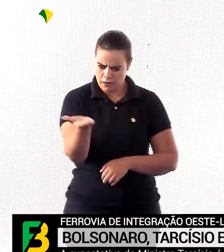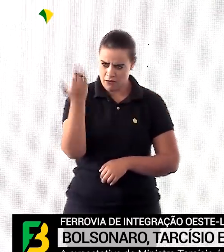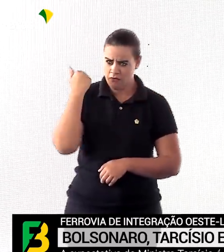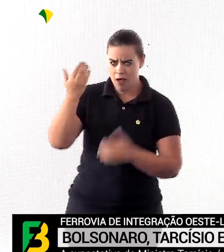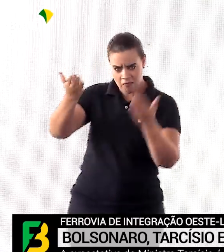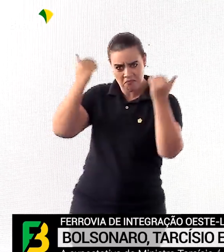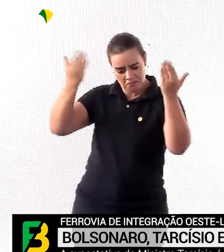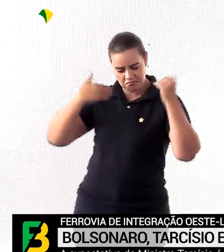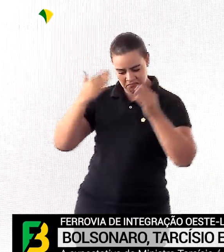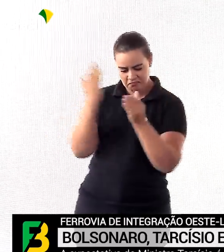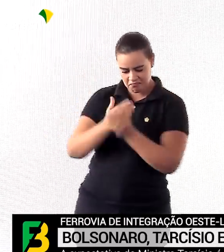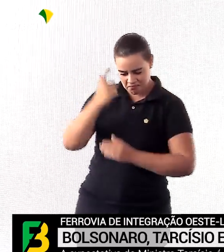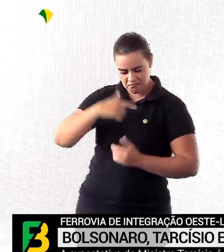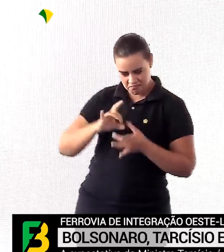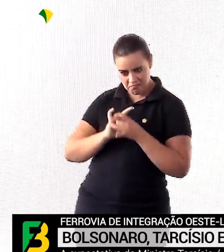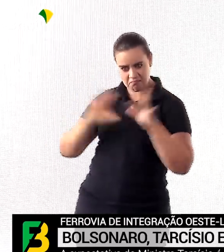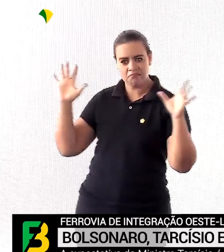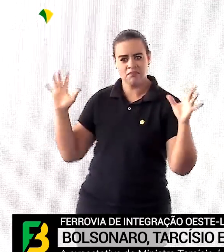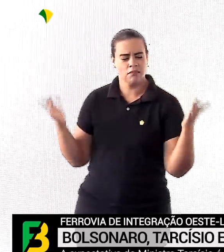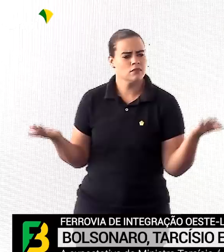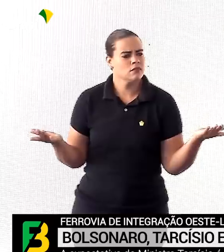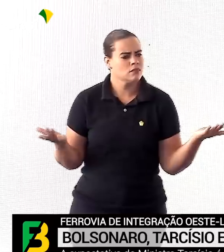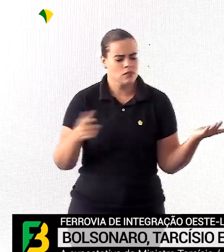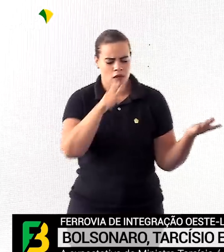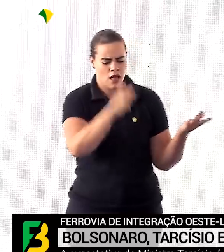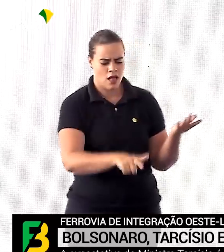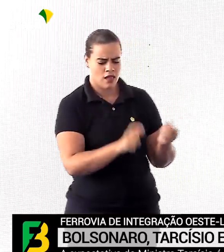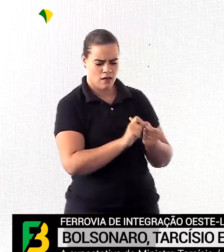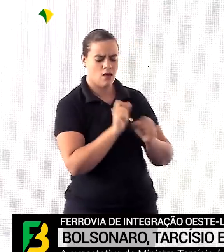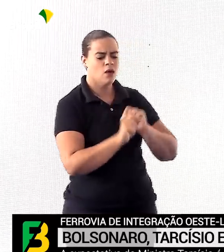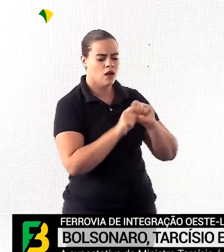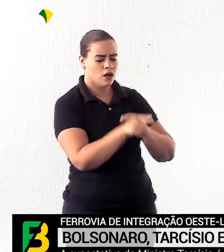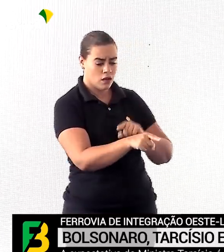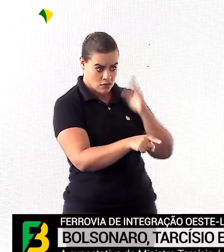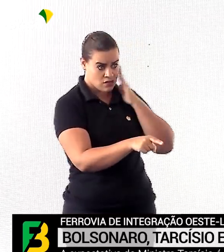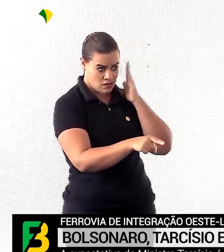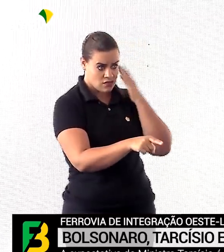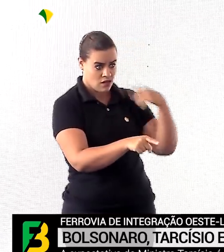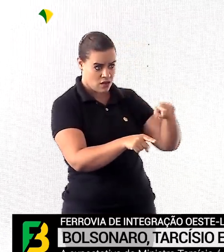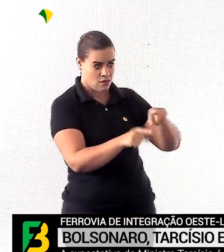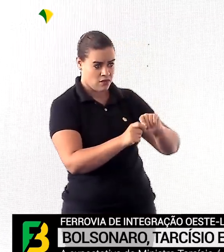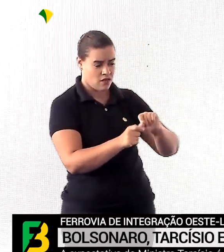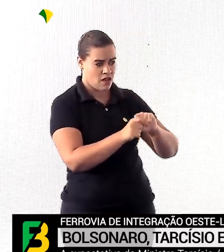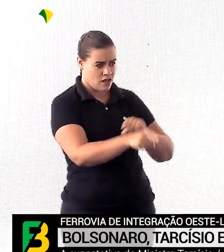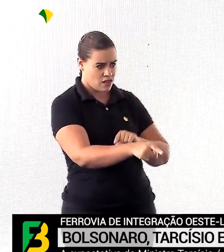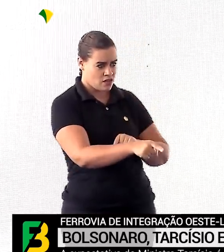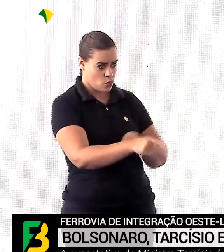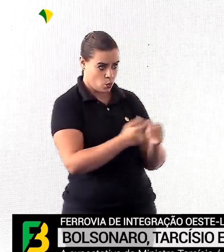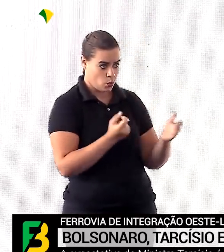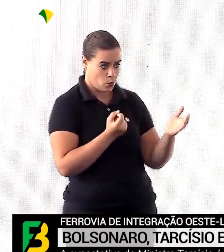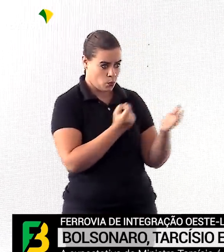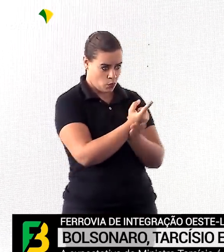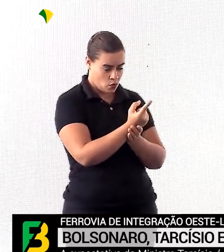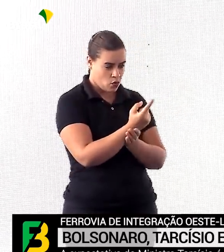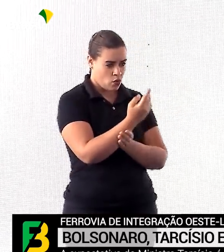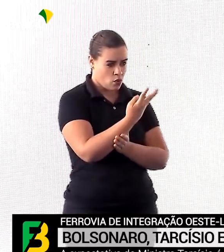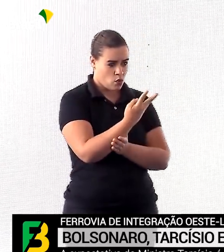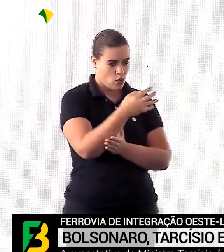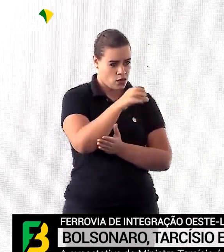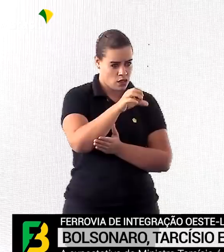vagabundo quem sabe que é que esse cara fez sabe o que é que esse cara fez comprou